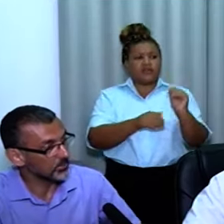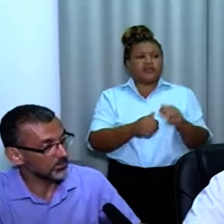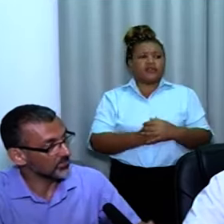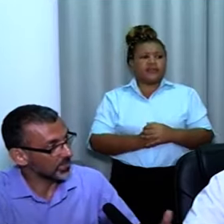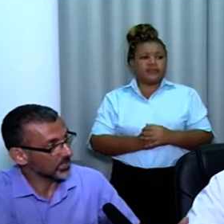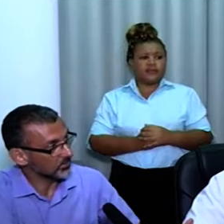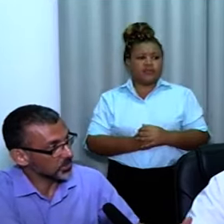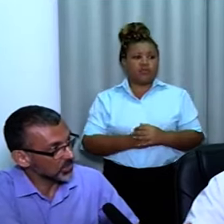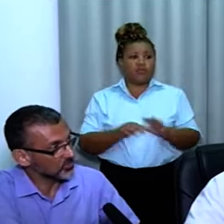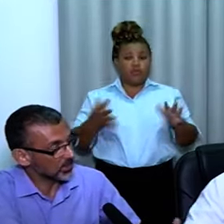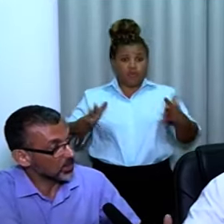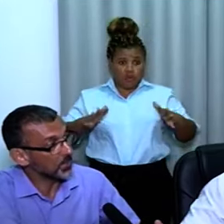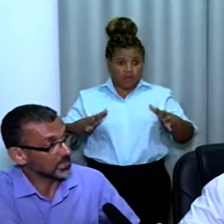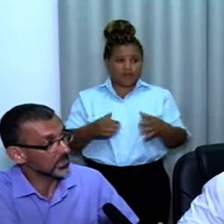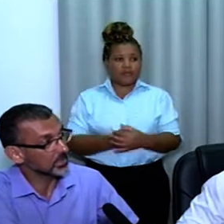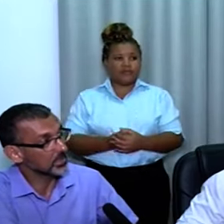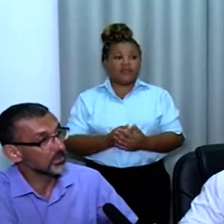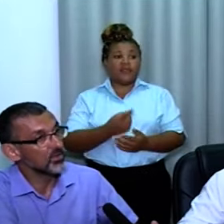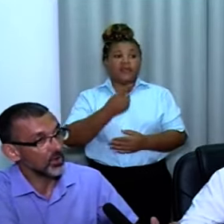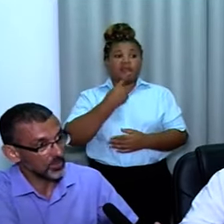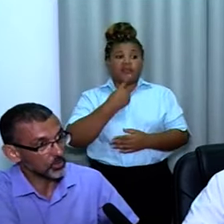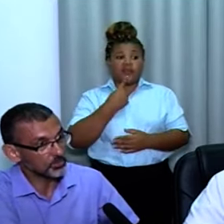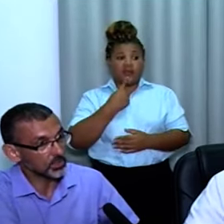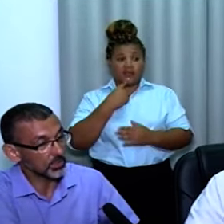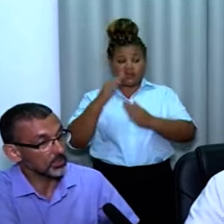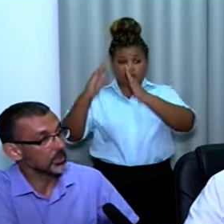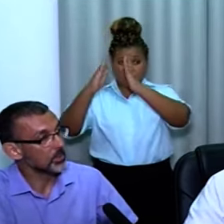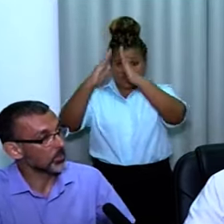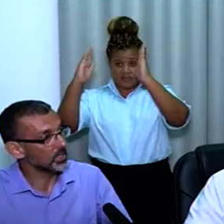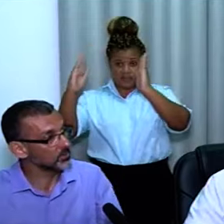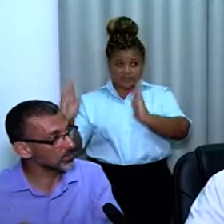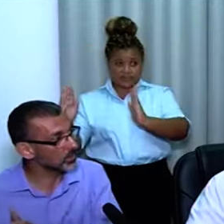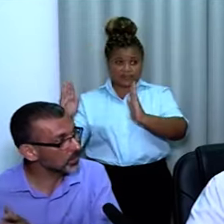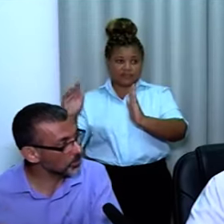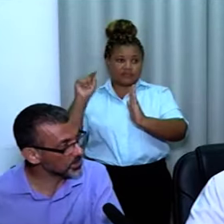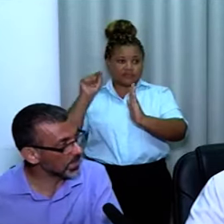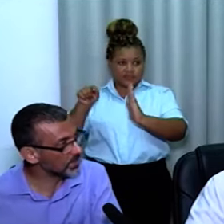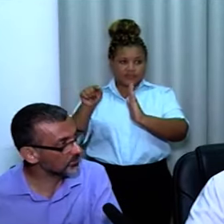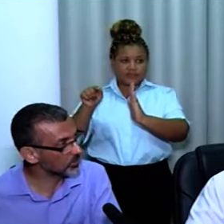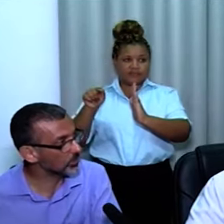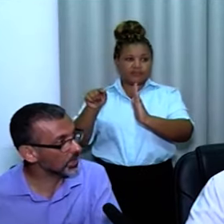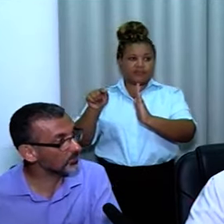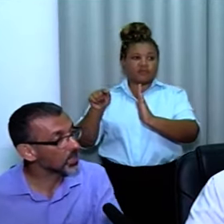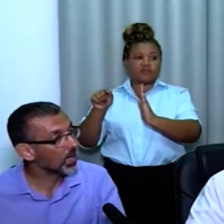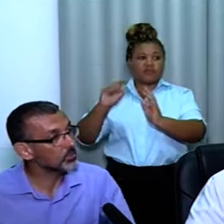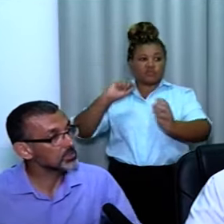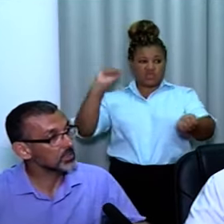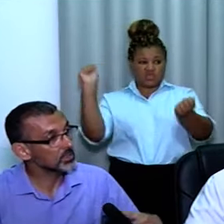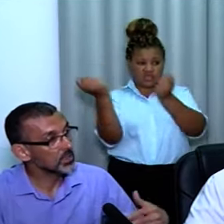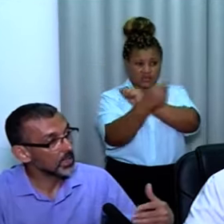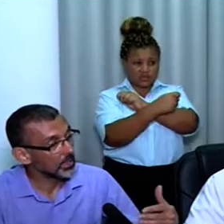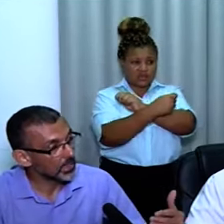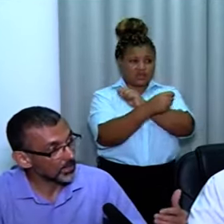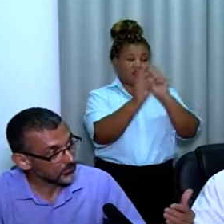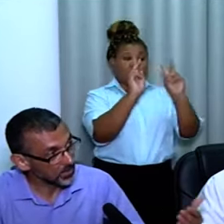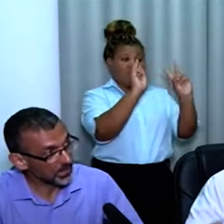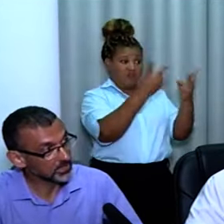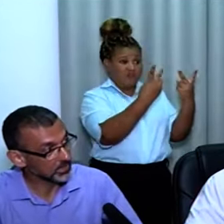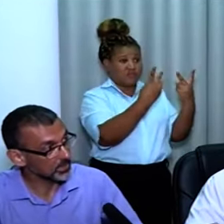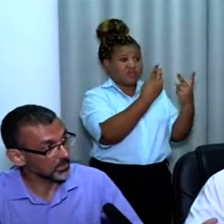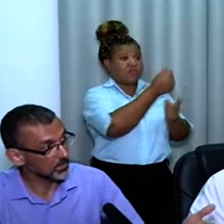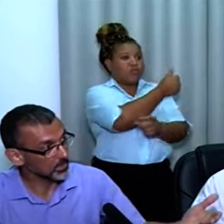évacuer, pas évacuer, mais shift sa bonne patient qui est Family Hospital pour Menzot, l'hôpital Victoria. À cause de